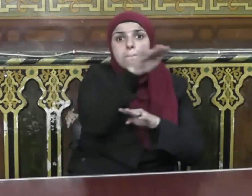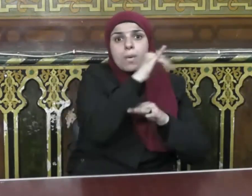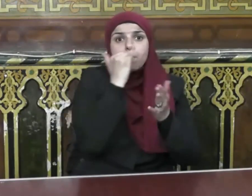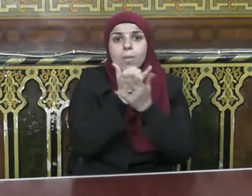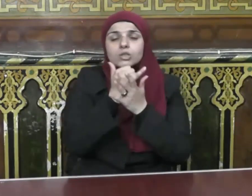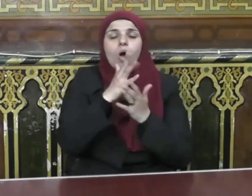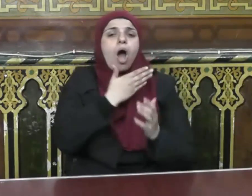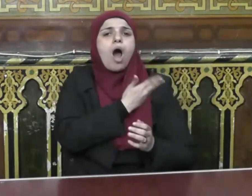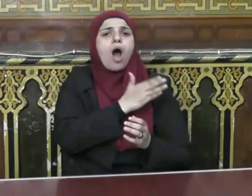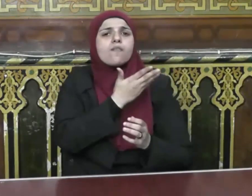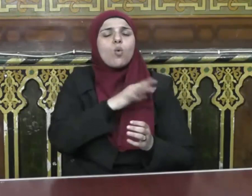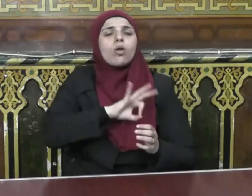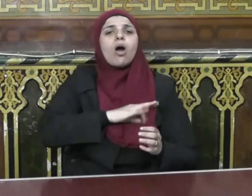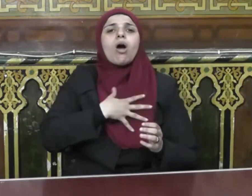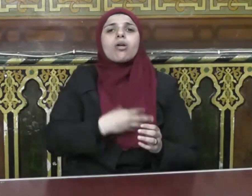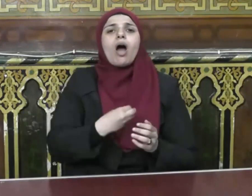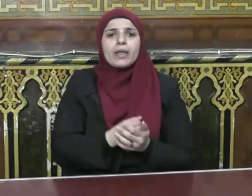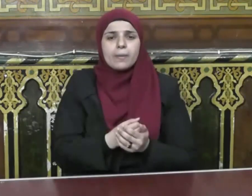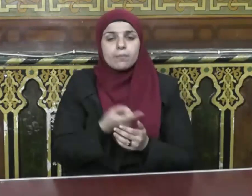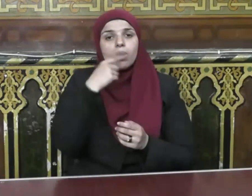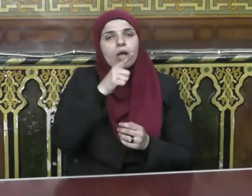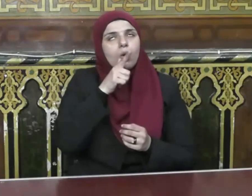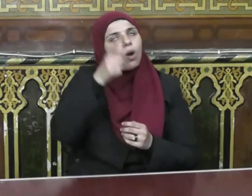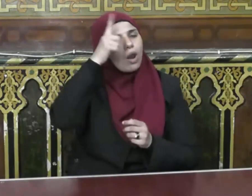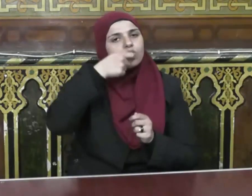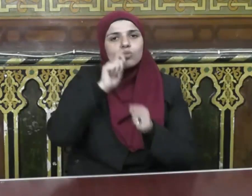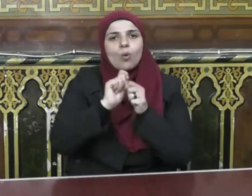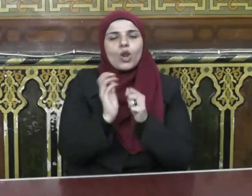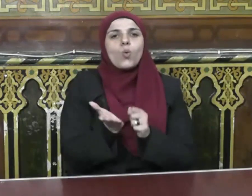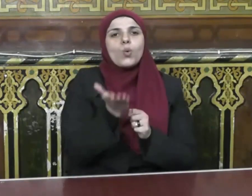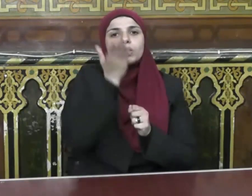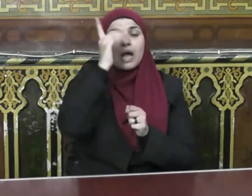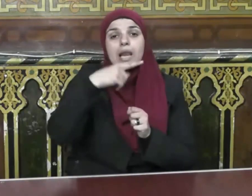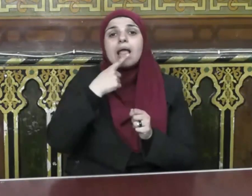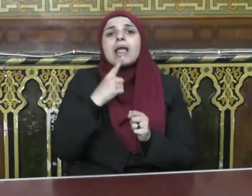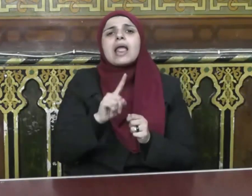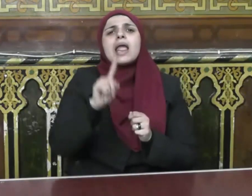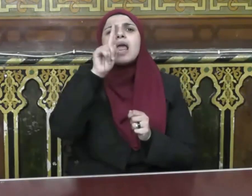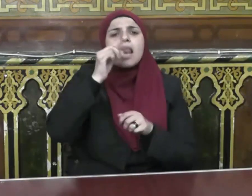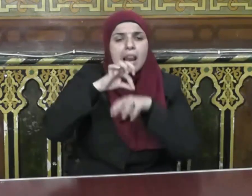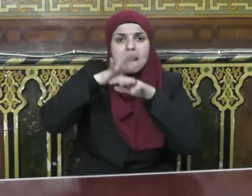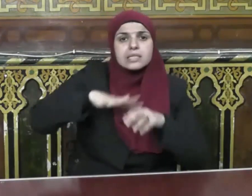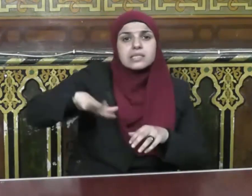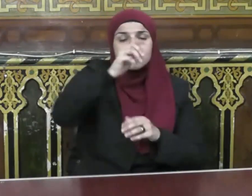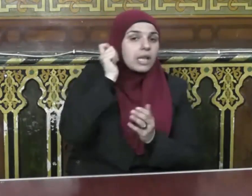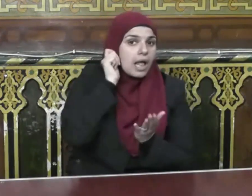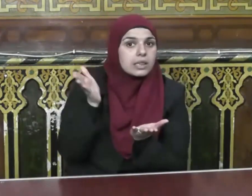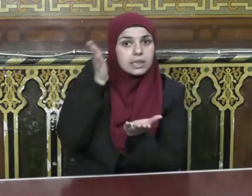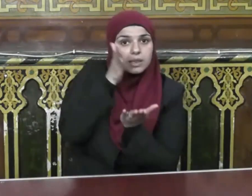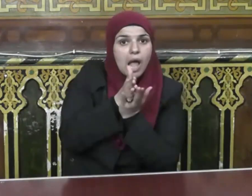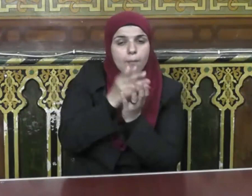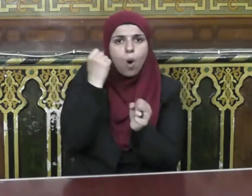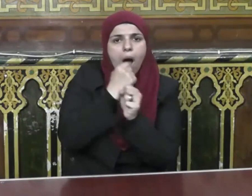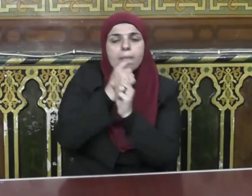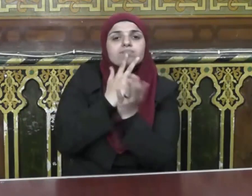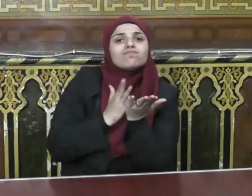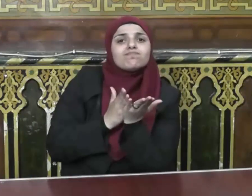الرحمة. ويقول جل شأنه: إلا الذين تابوا وأصلحوا وبيّنوا